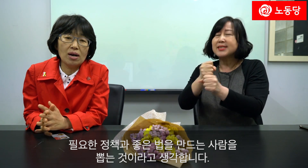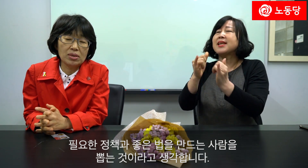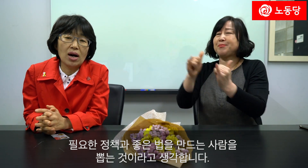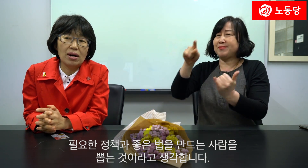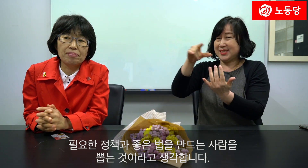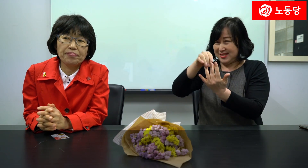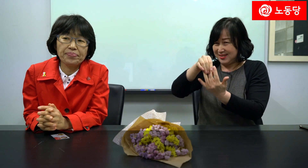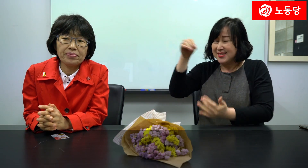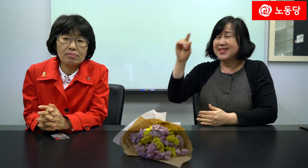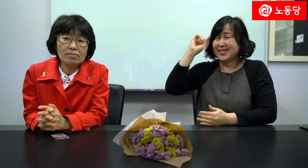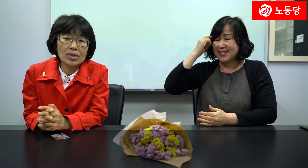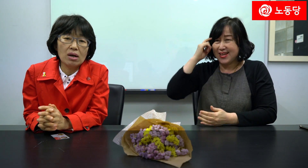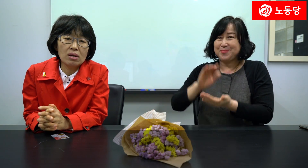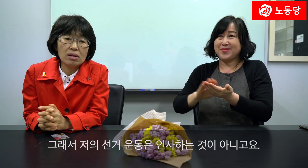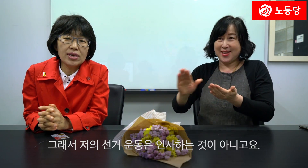거라고 생각합니다.